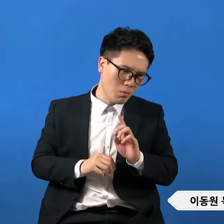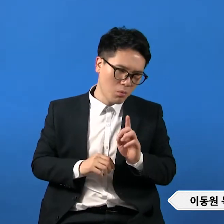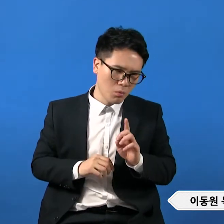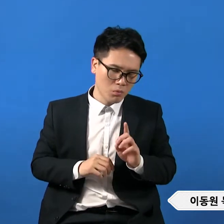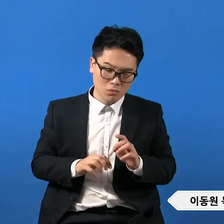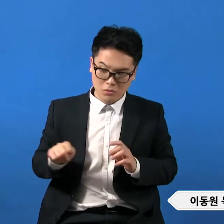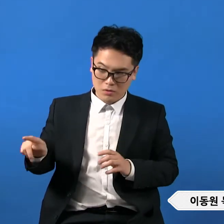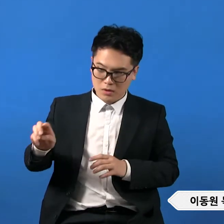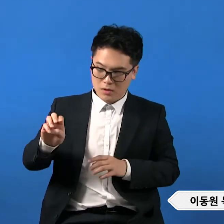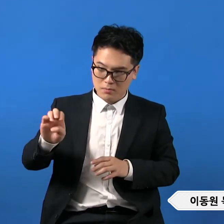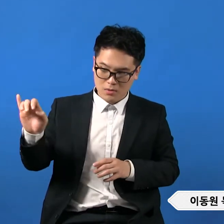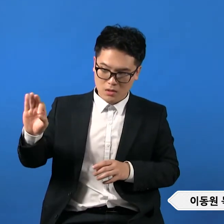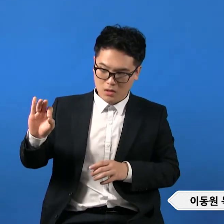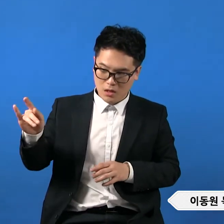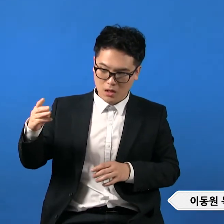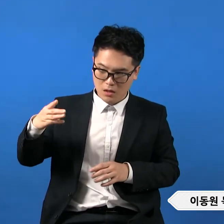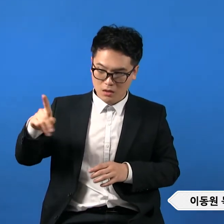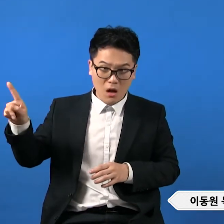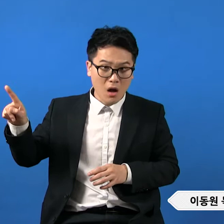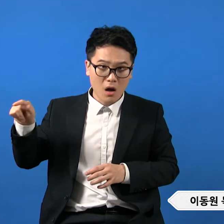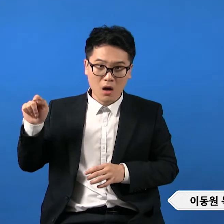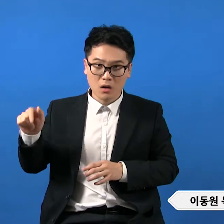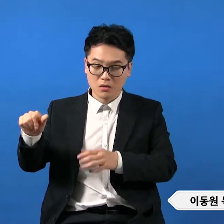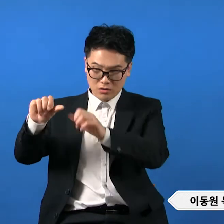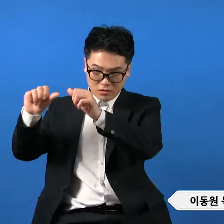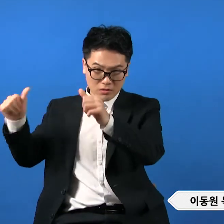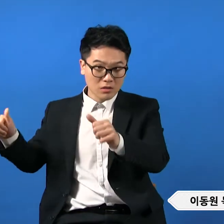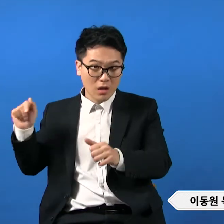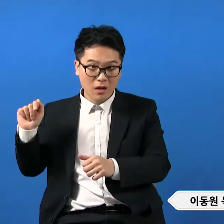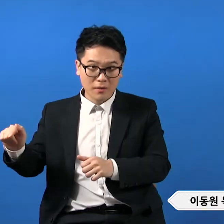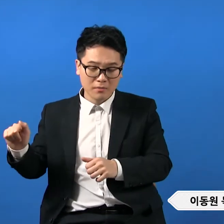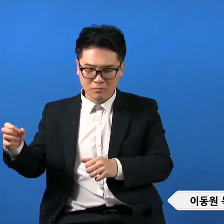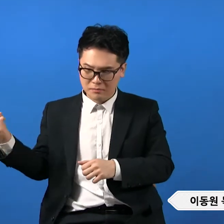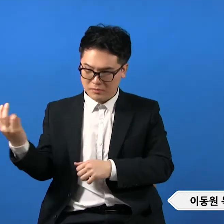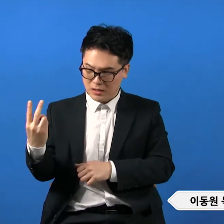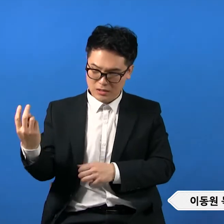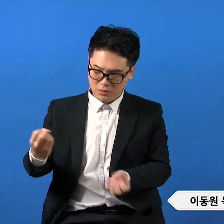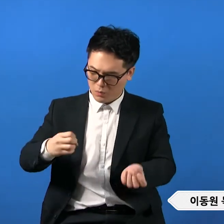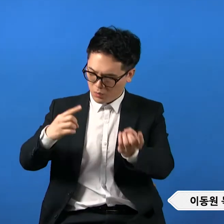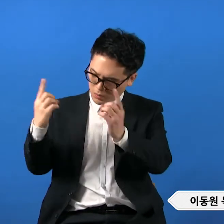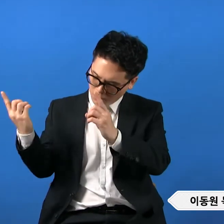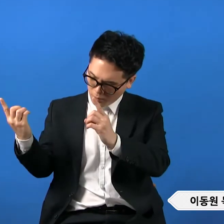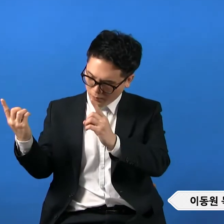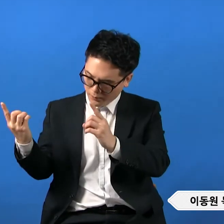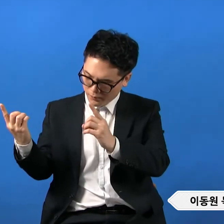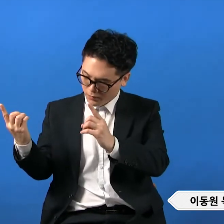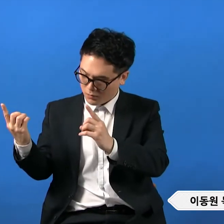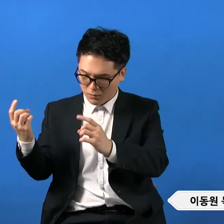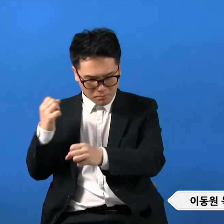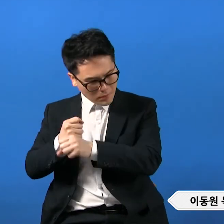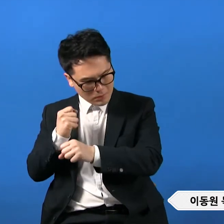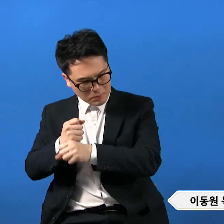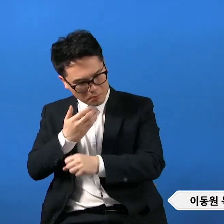피에타상이 원형 그대로 다시 회복될 수가 있을 것인가? 라는 질문이었습니다.